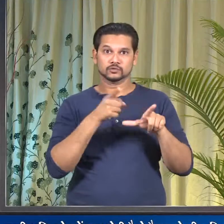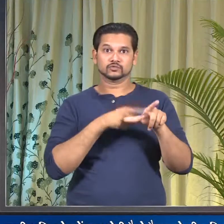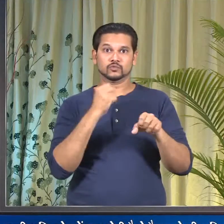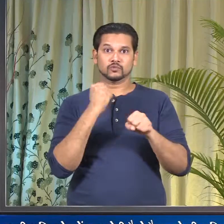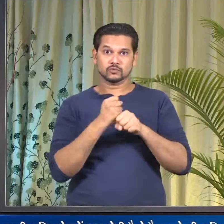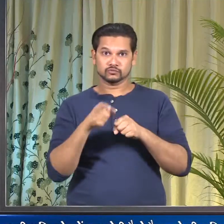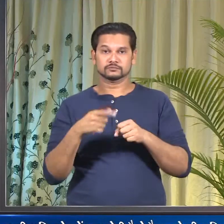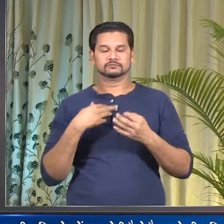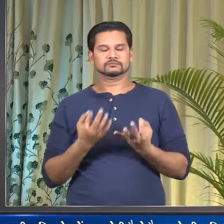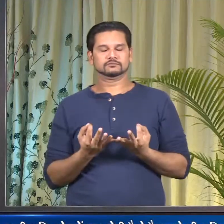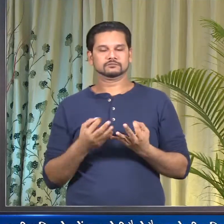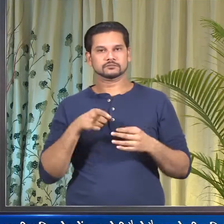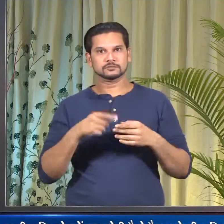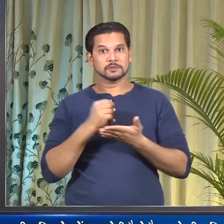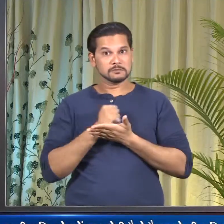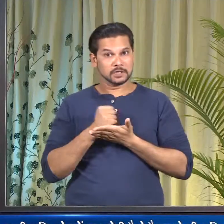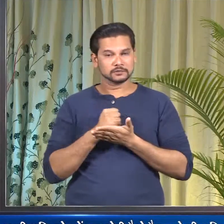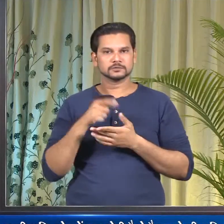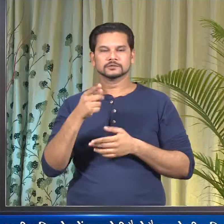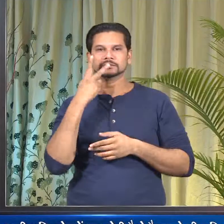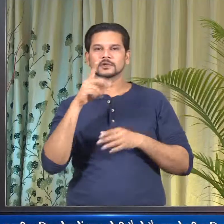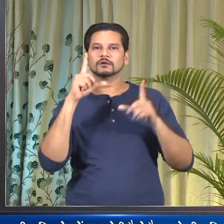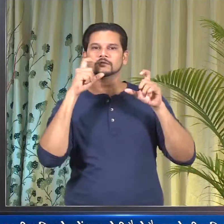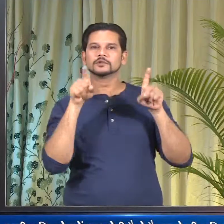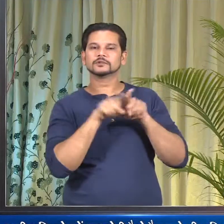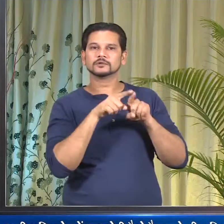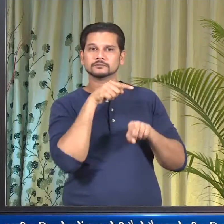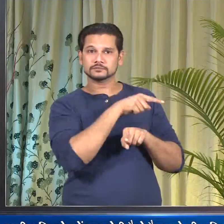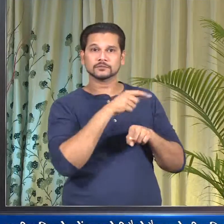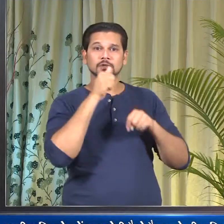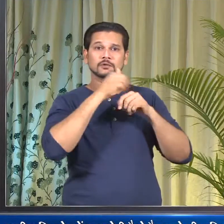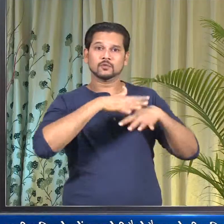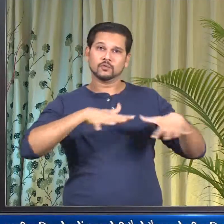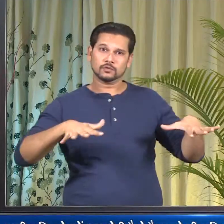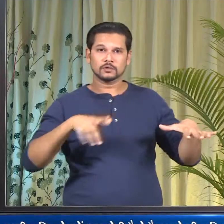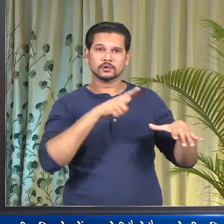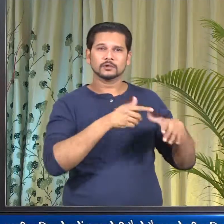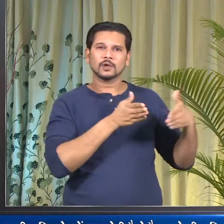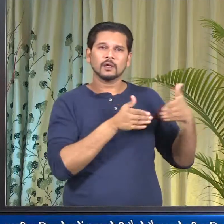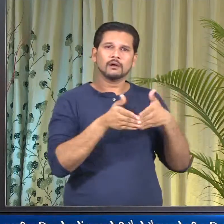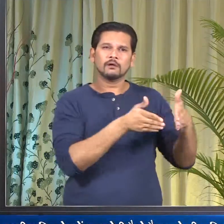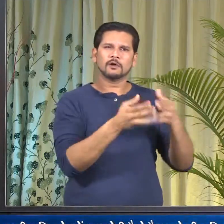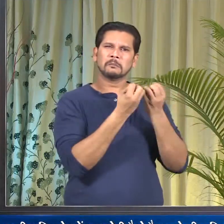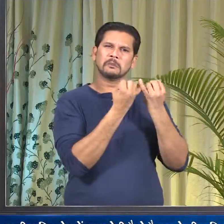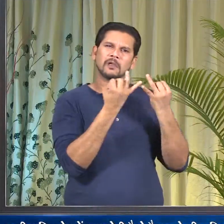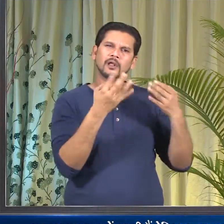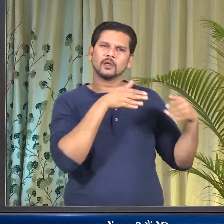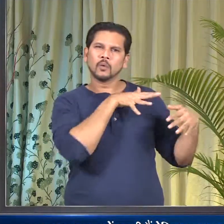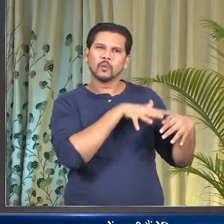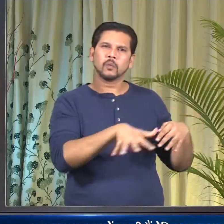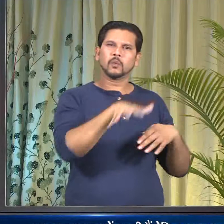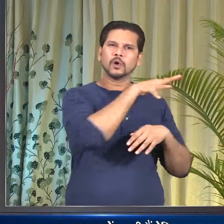प्राप्त होती है जिसे चित्र में आप देख रहे हैं एक सागर में कितनी ही नदिया आती है